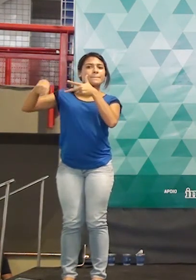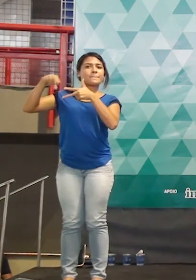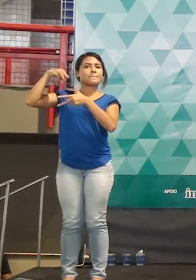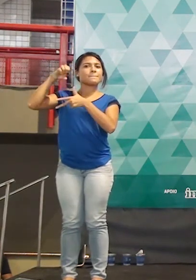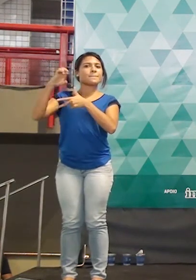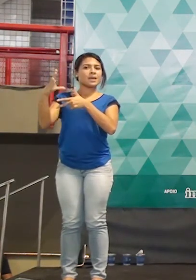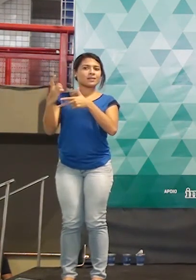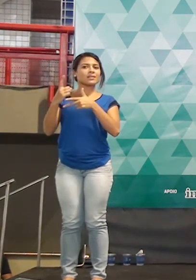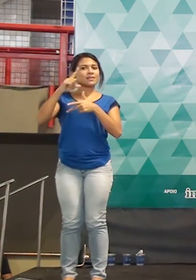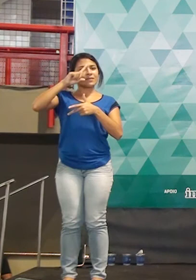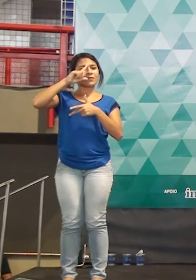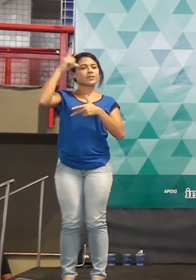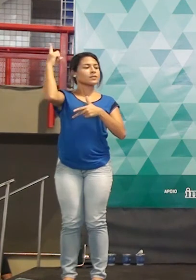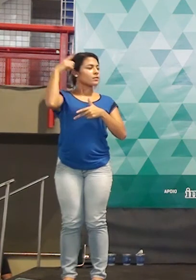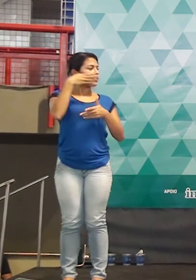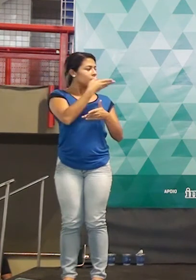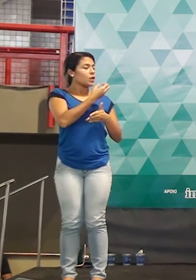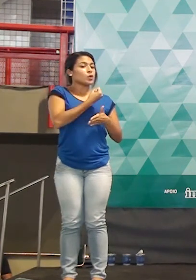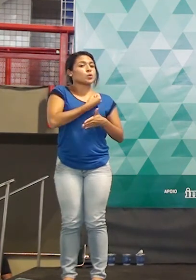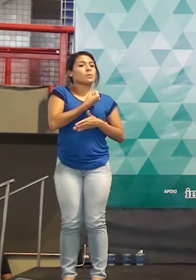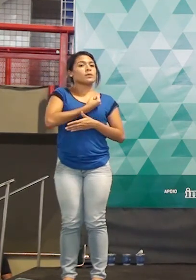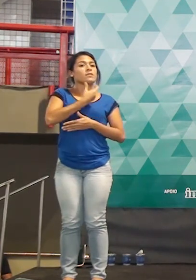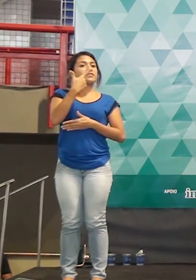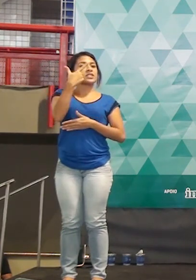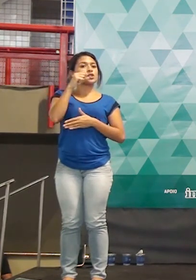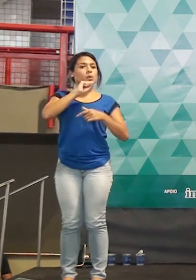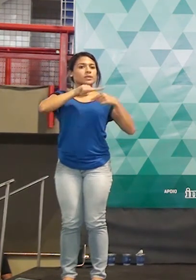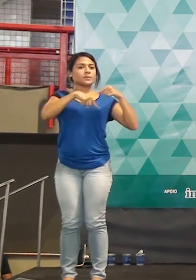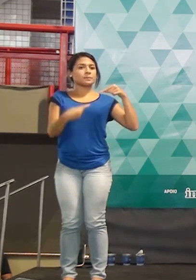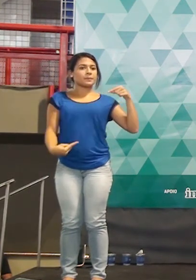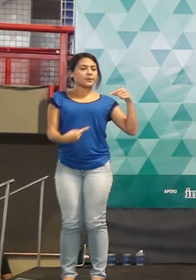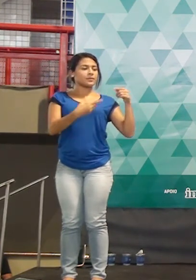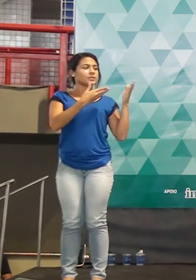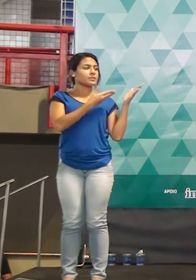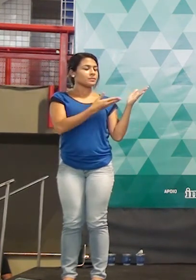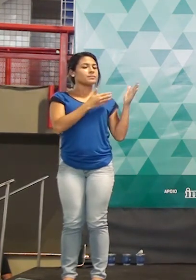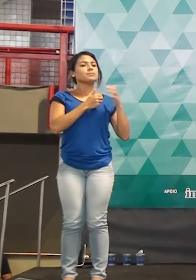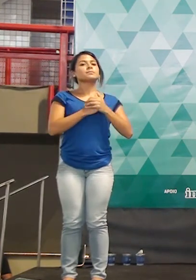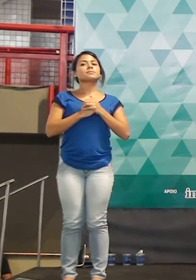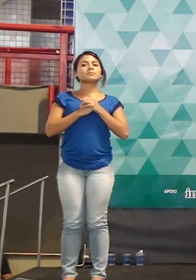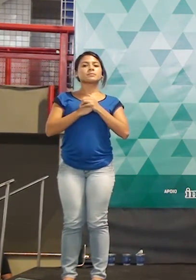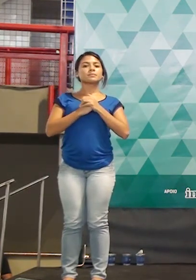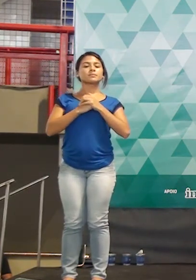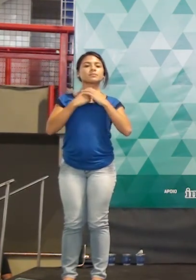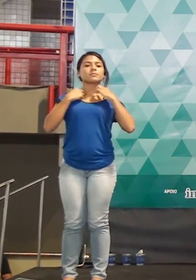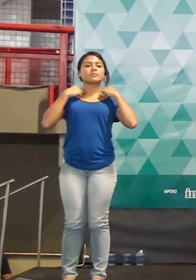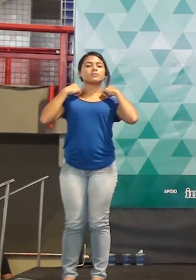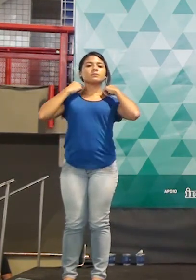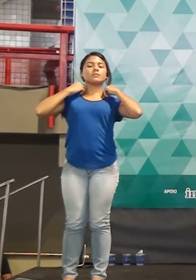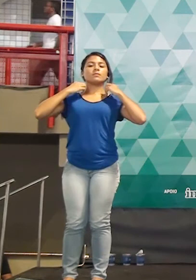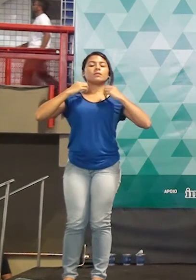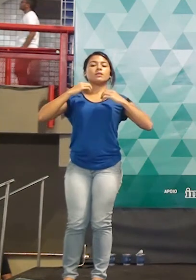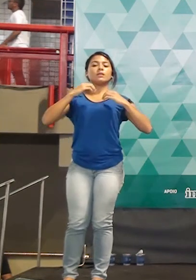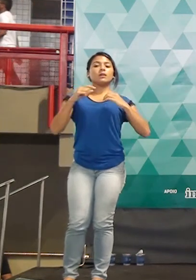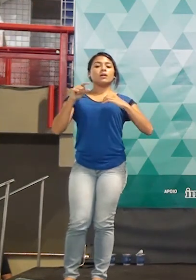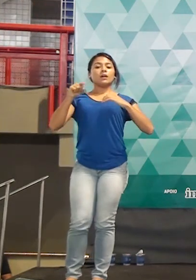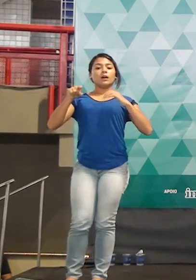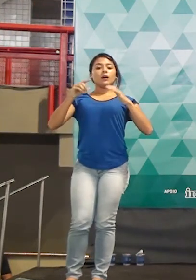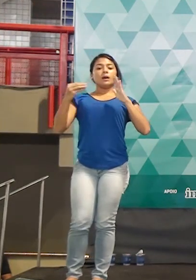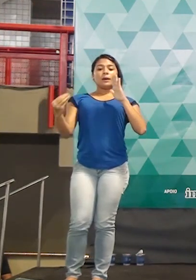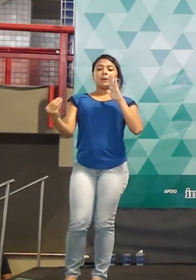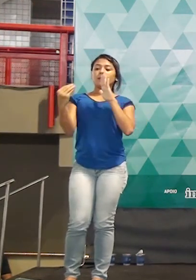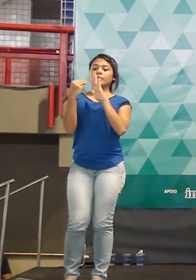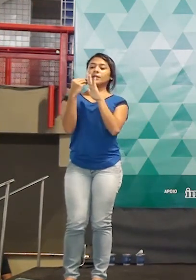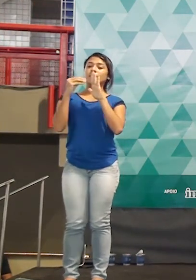aqui, na página 28. A redação do Enem, ele diz, você vai colocar o tema